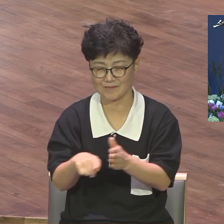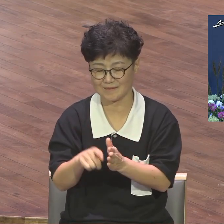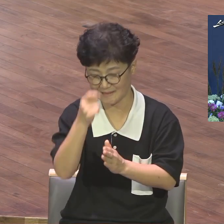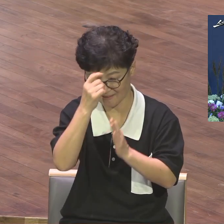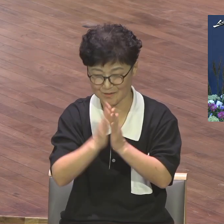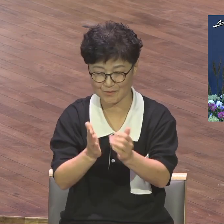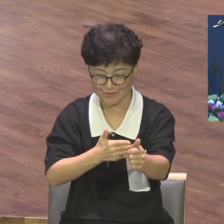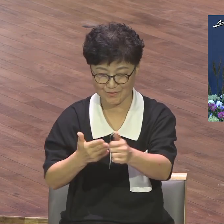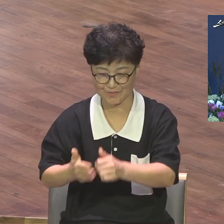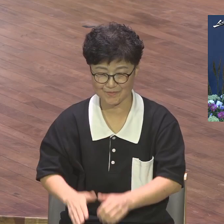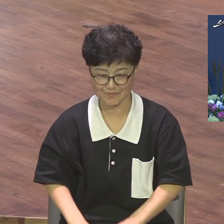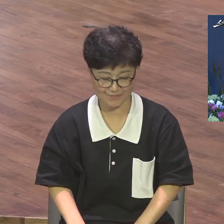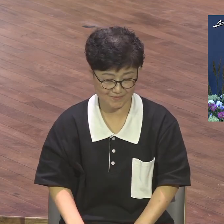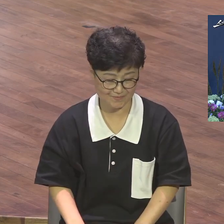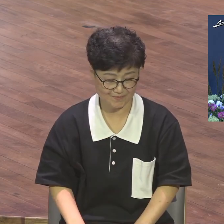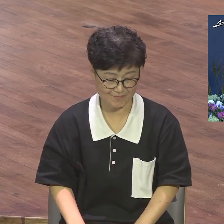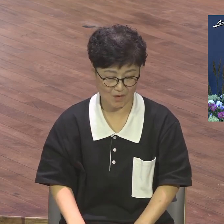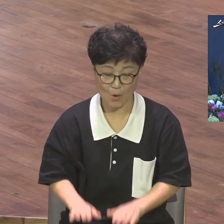시간 신앙의